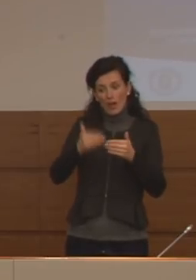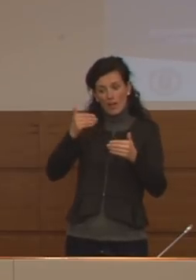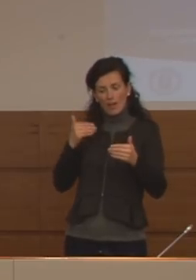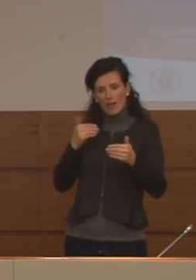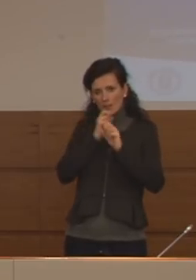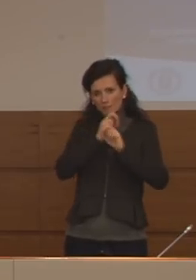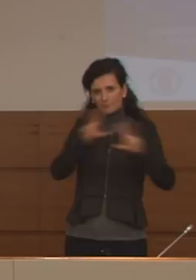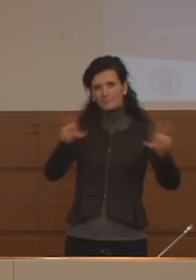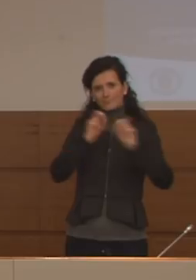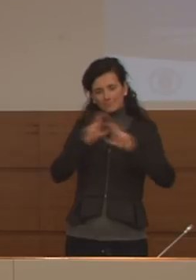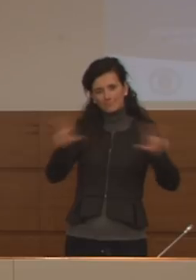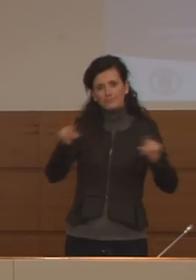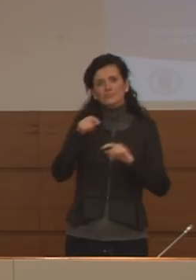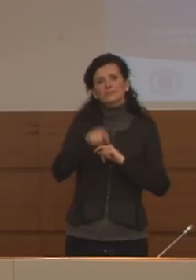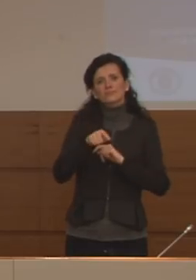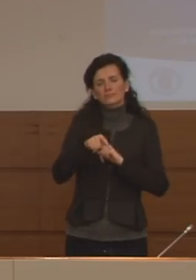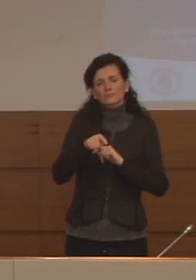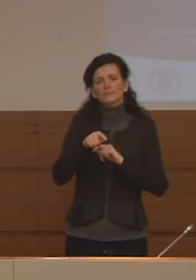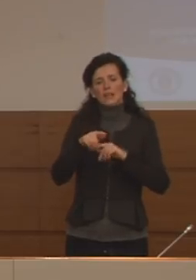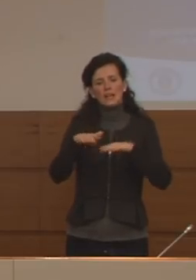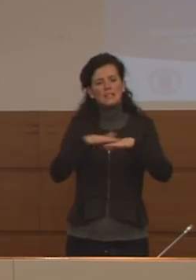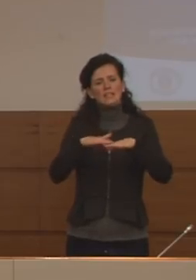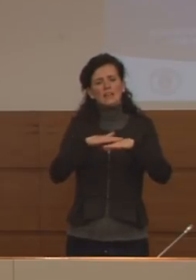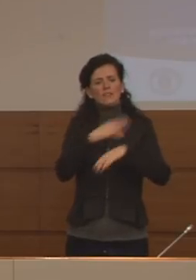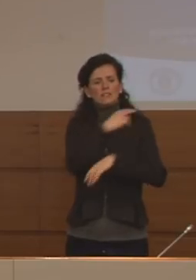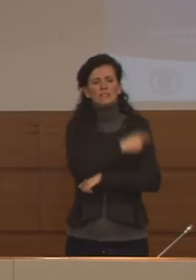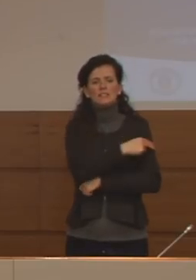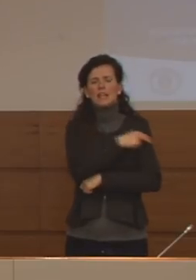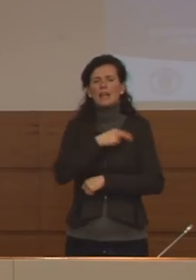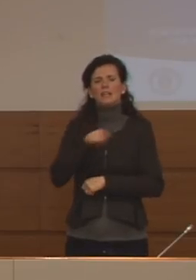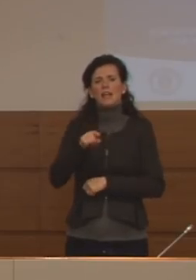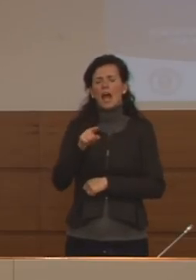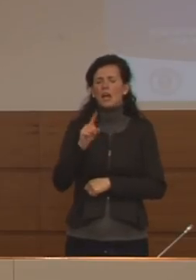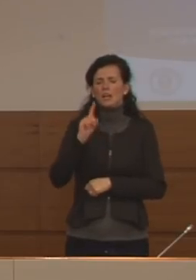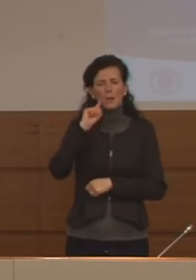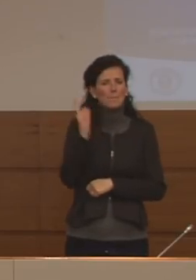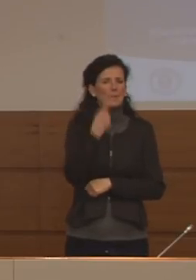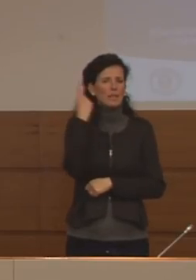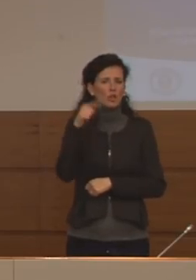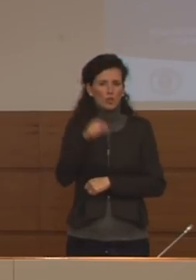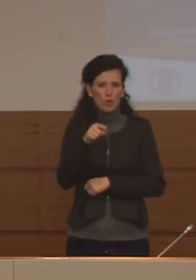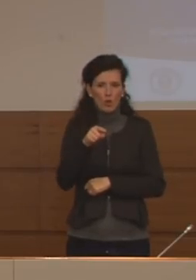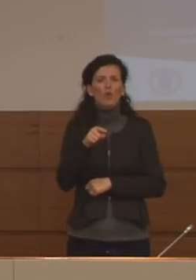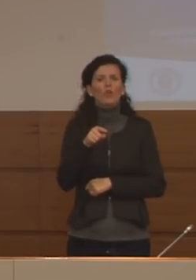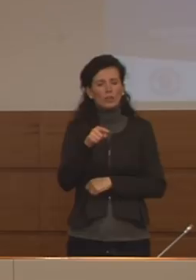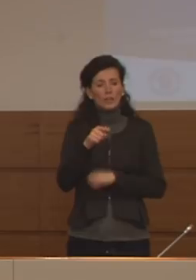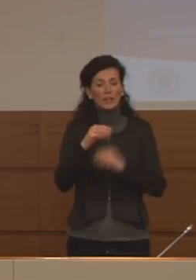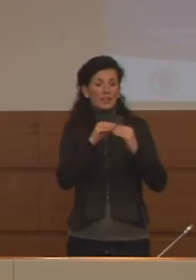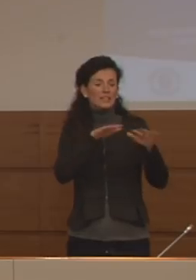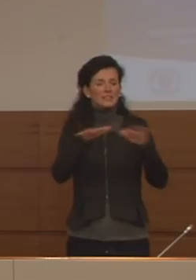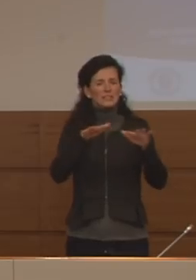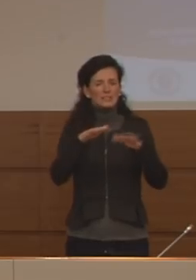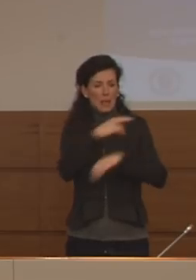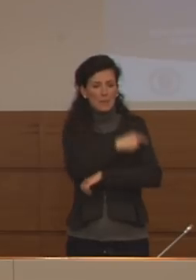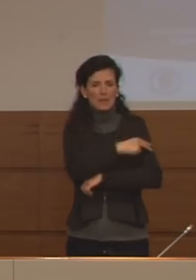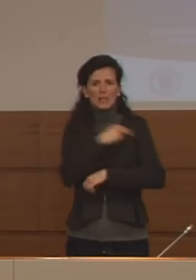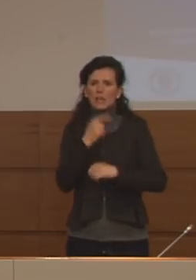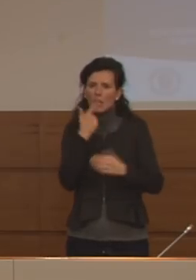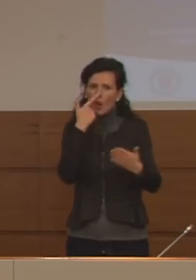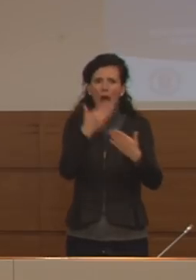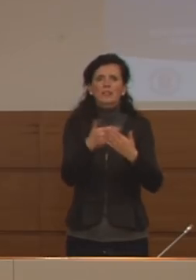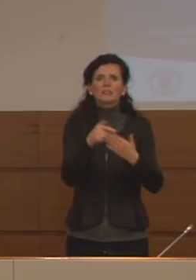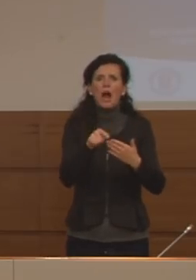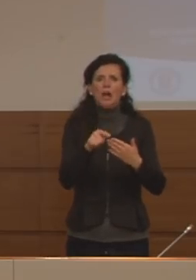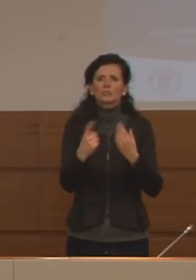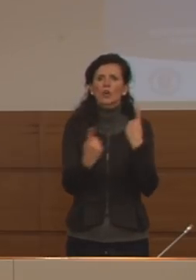di essere uno dei migliori servizi sanitari nazionali che ha permesso di adattarsi anche organizzativamente ovviamente questo ha